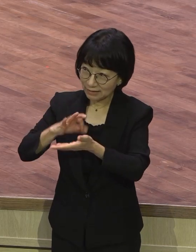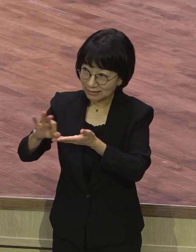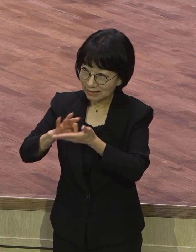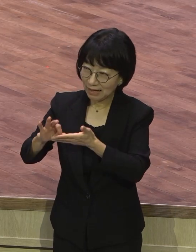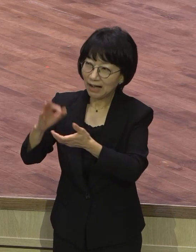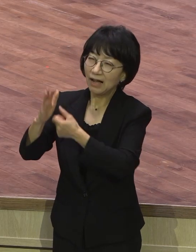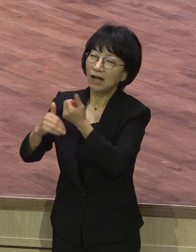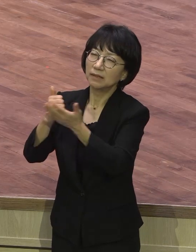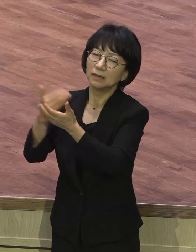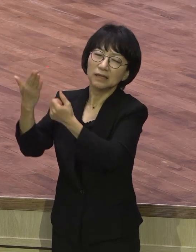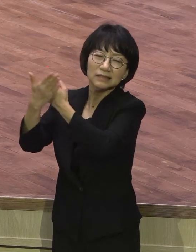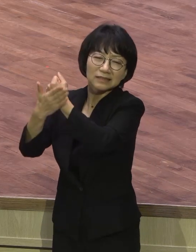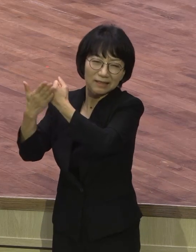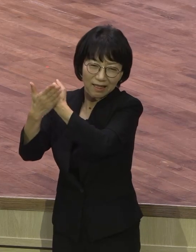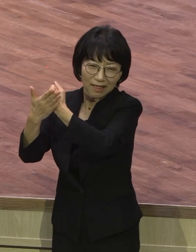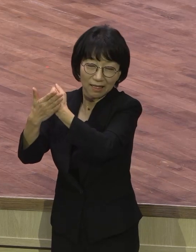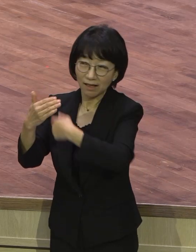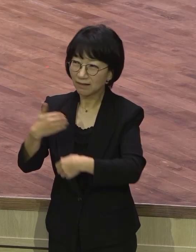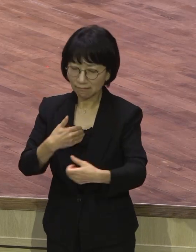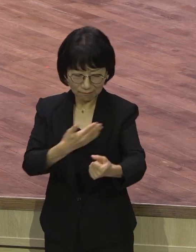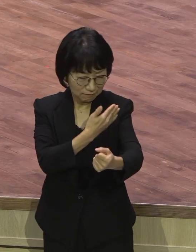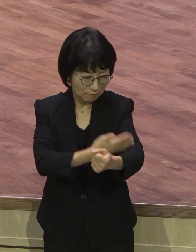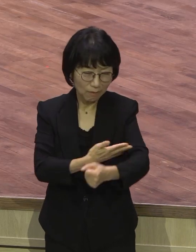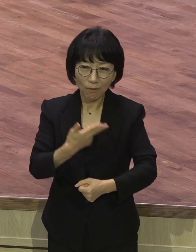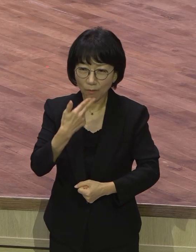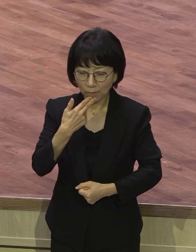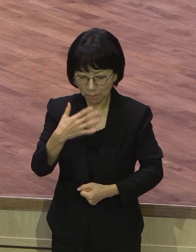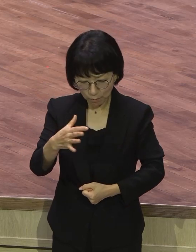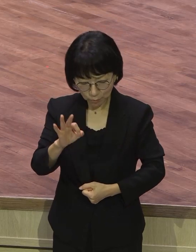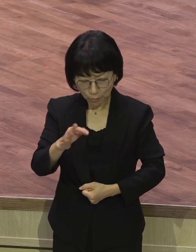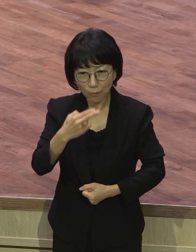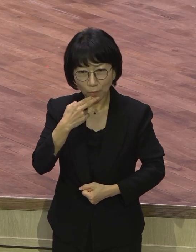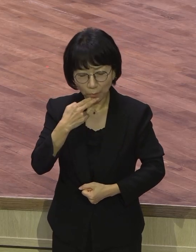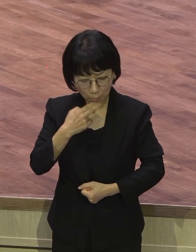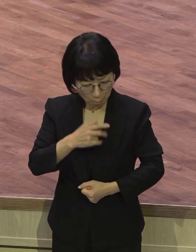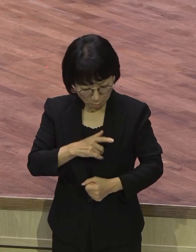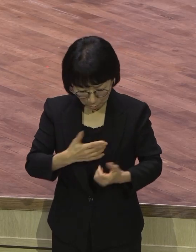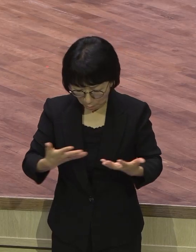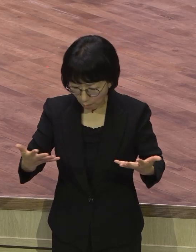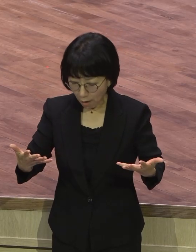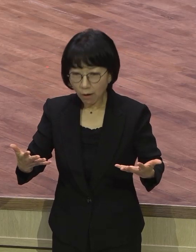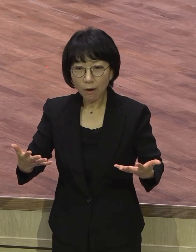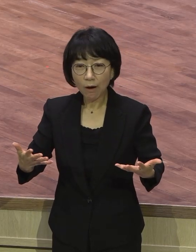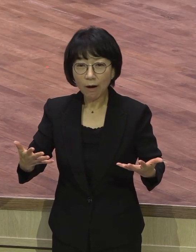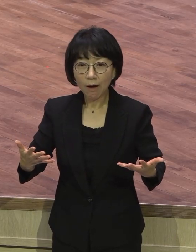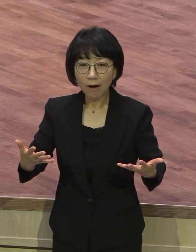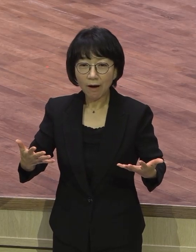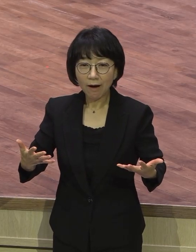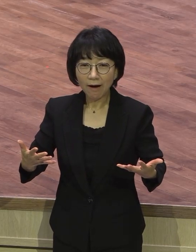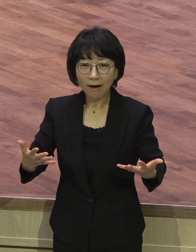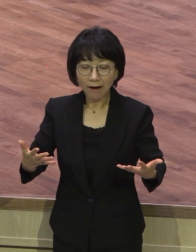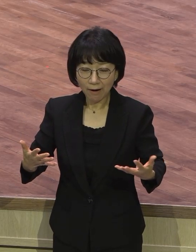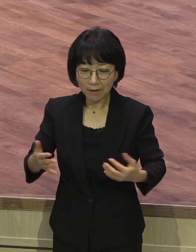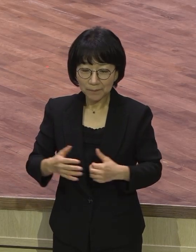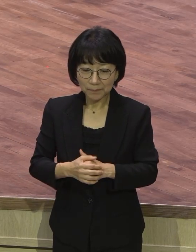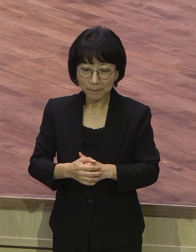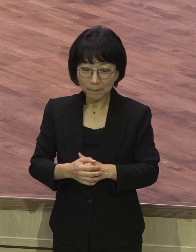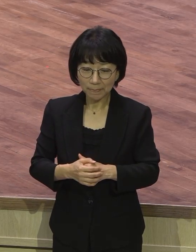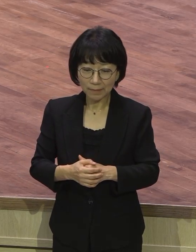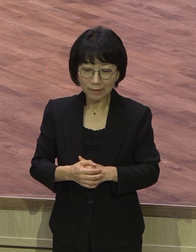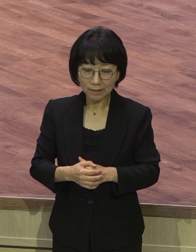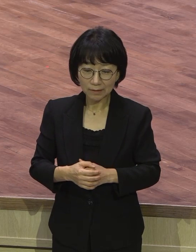말이 없구나. 내가 무슨 능력이 있어 내가 가정에 있어 여쭤도 내가 내 주제에 리더 대